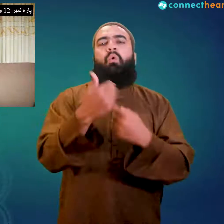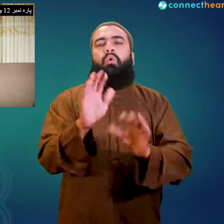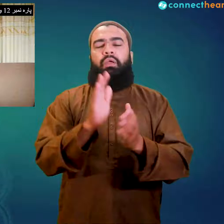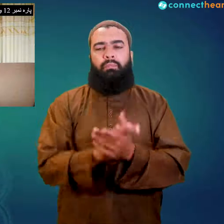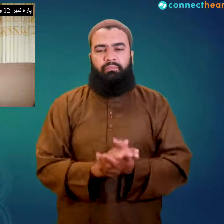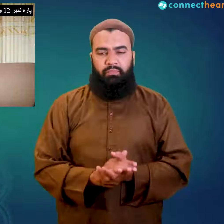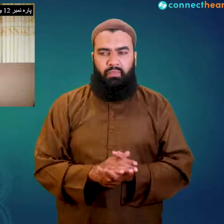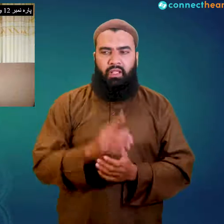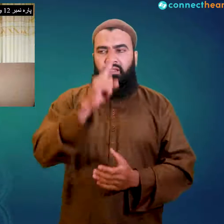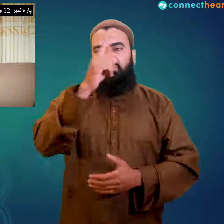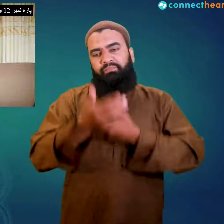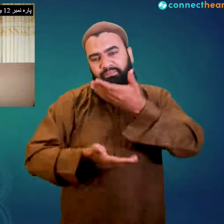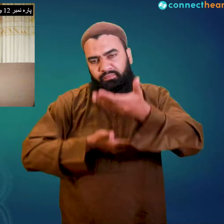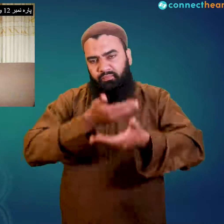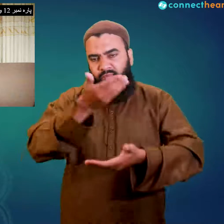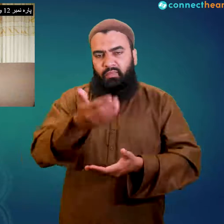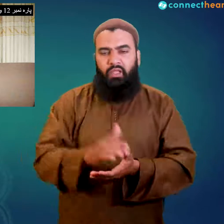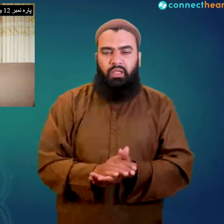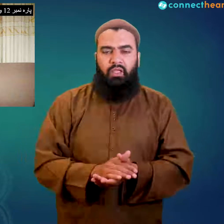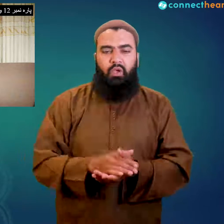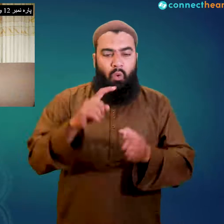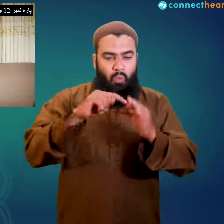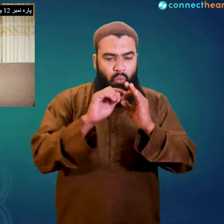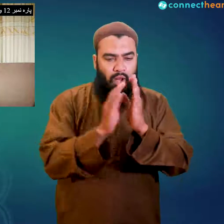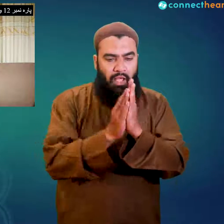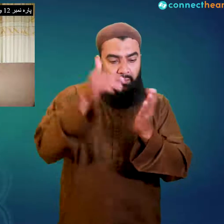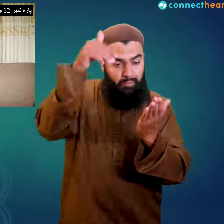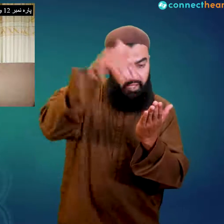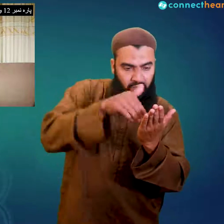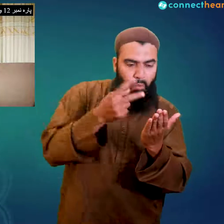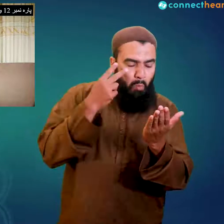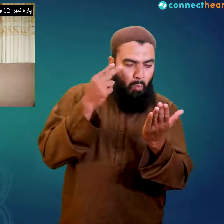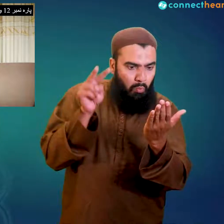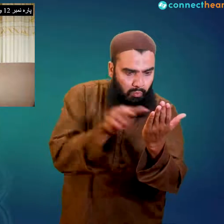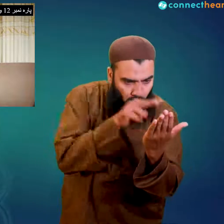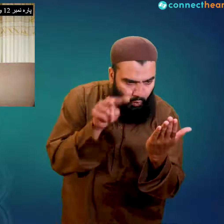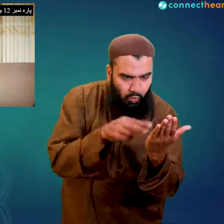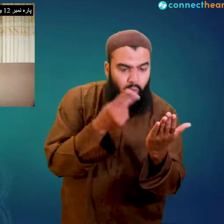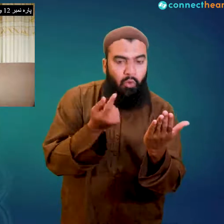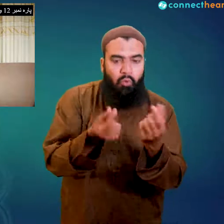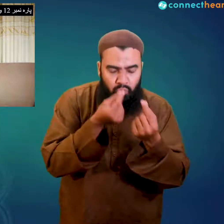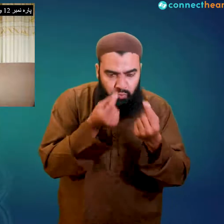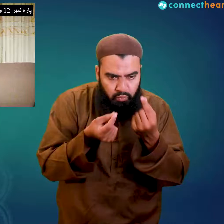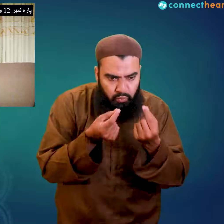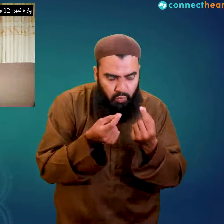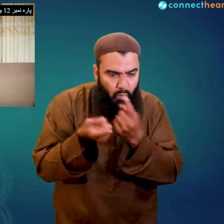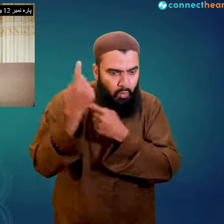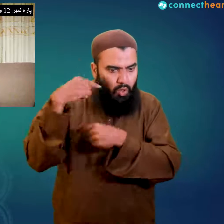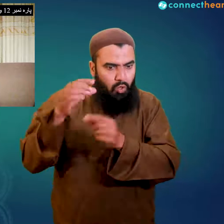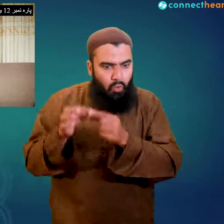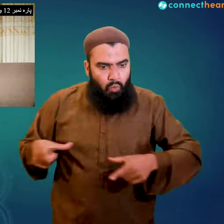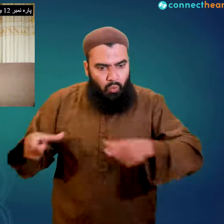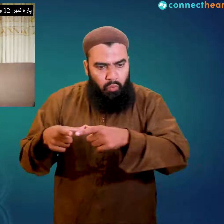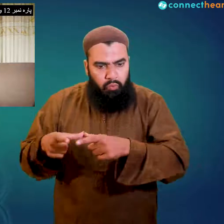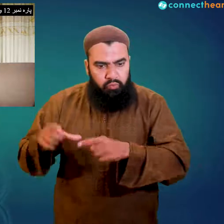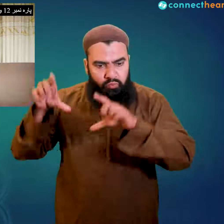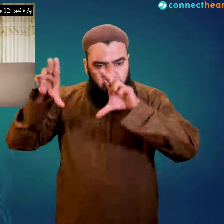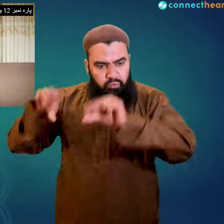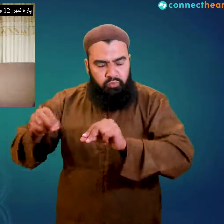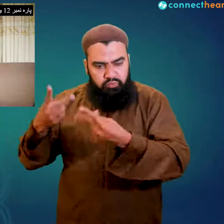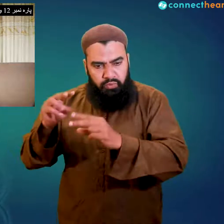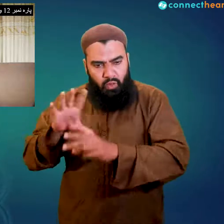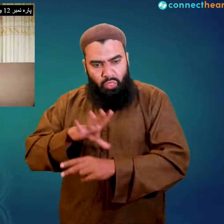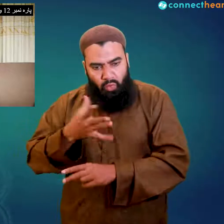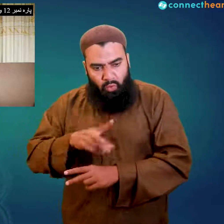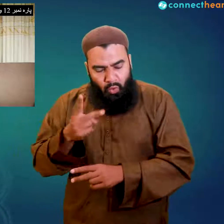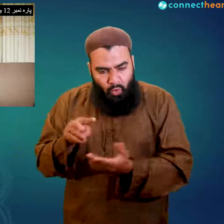اندر بیان فرما دیا گیا تاکہ آنے والے لوگ اس سے سبق حاصل کریں۔ قوم شعیب علیہ